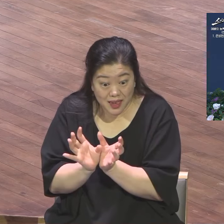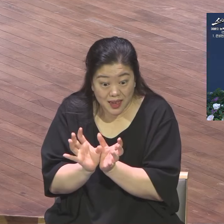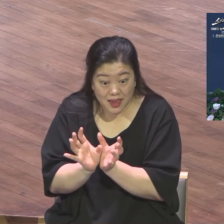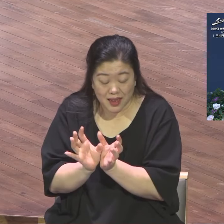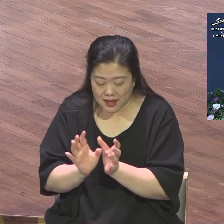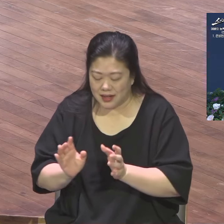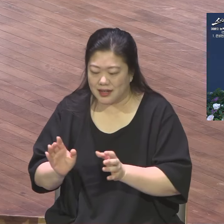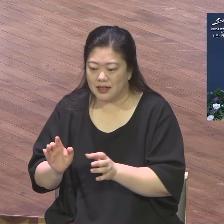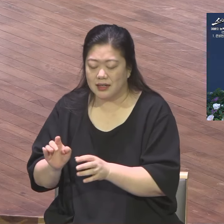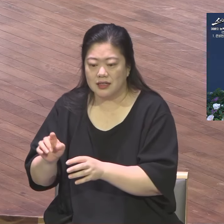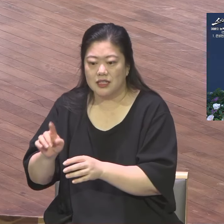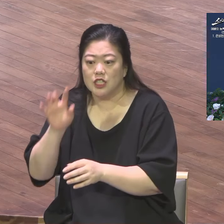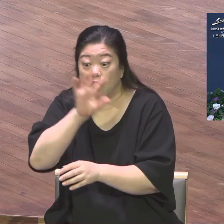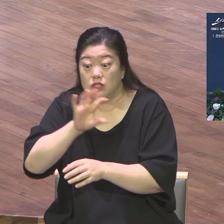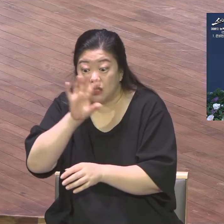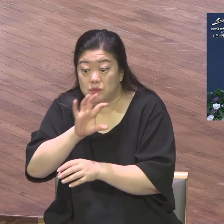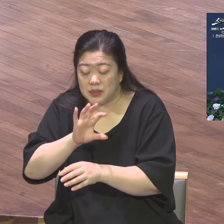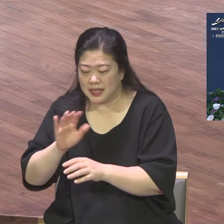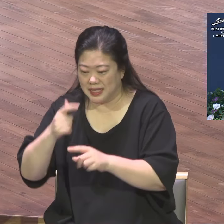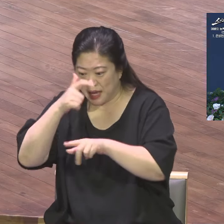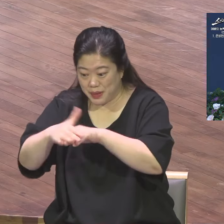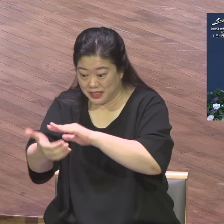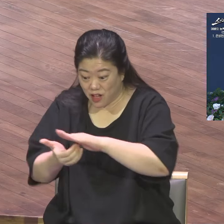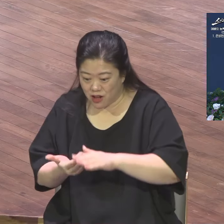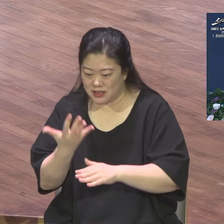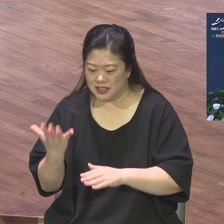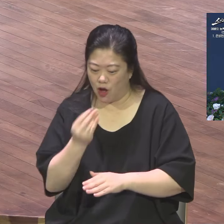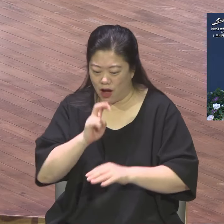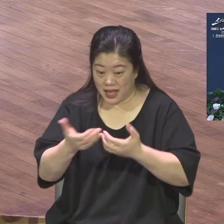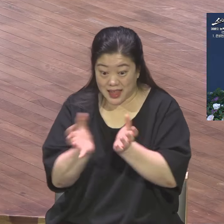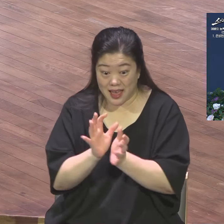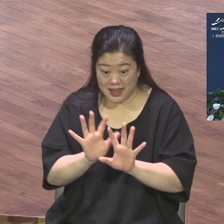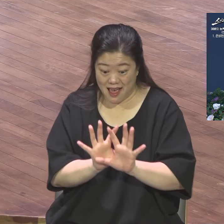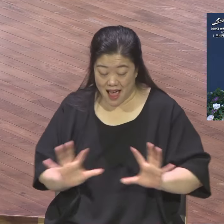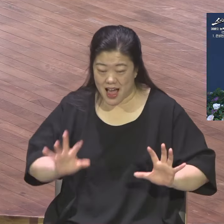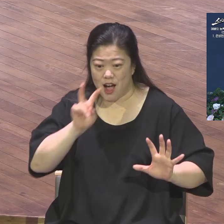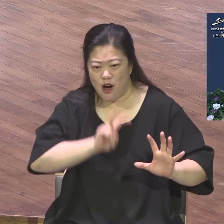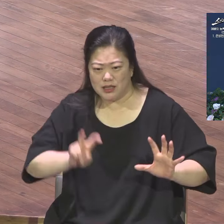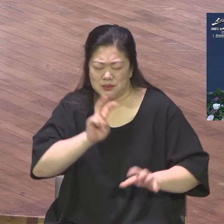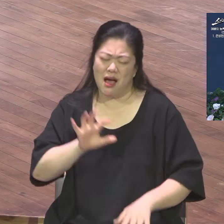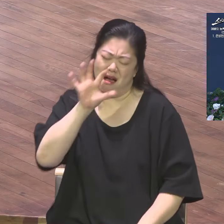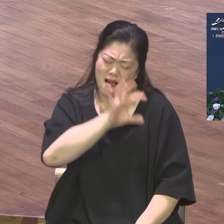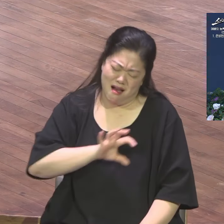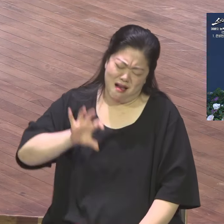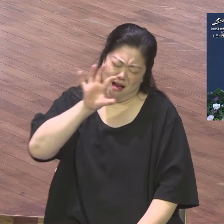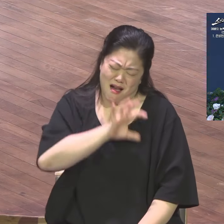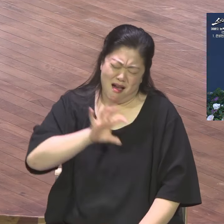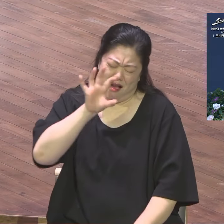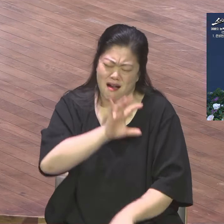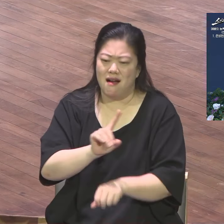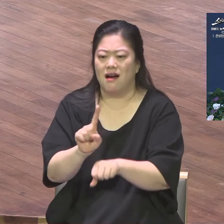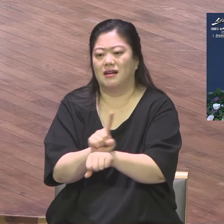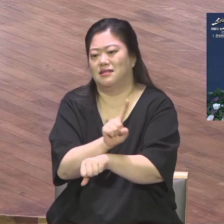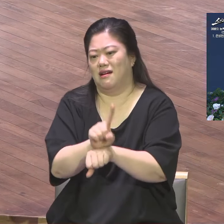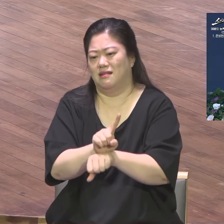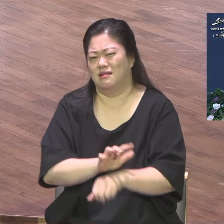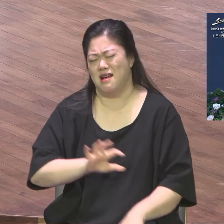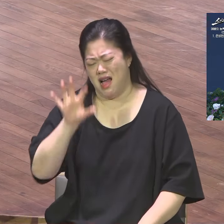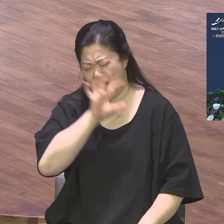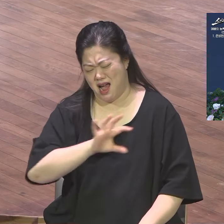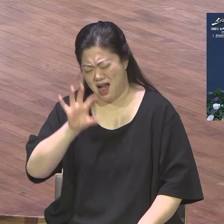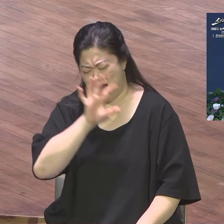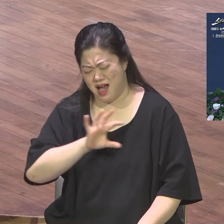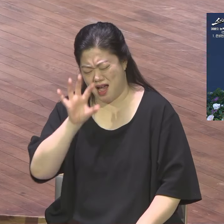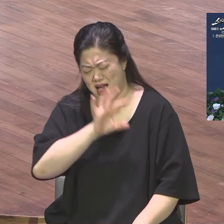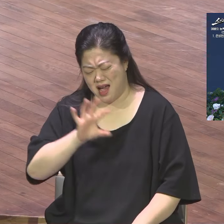연습해. 우리 교회 뭐 두 시간씩 하잖아요. 연습하지, 연습해. 연습해가지고 찬양 부르잖아요. 찬양 촤악 부르고, 그 다음에